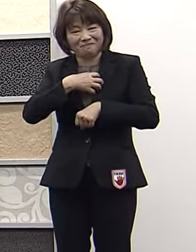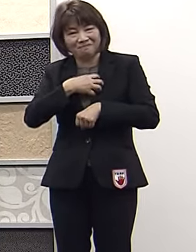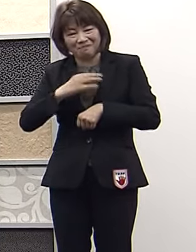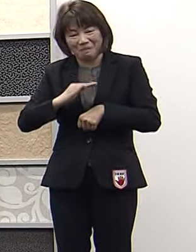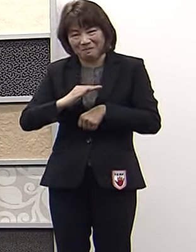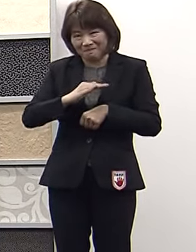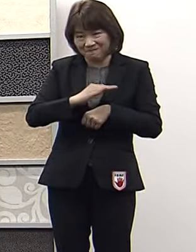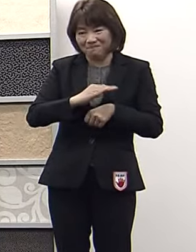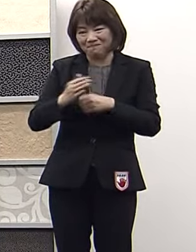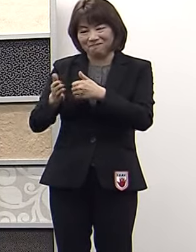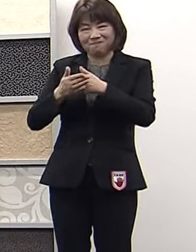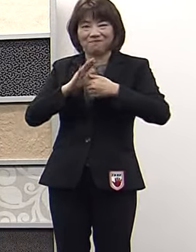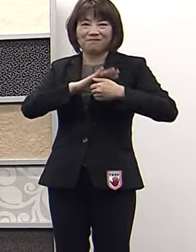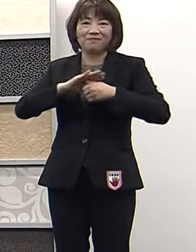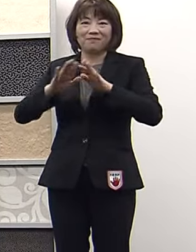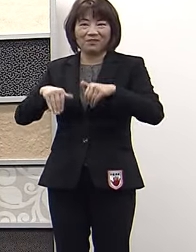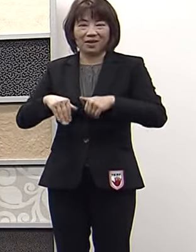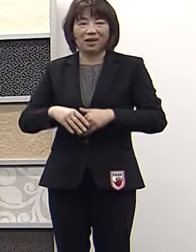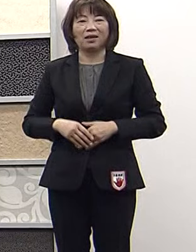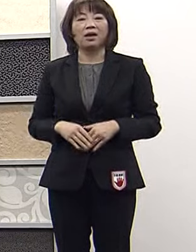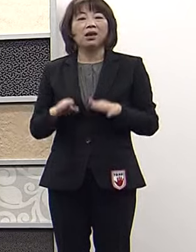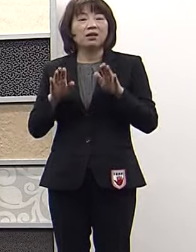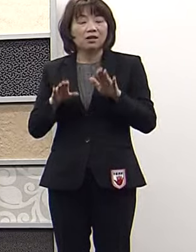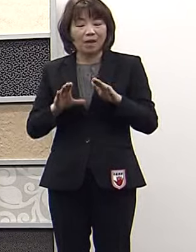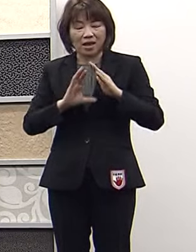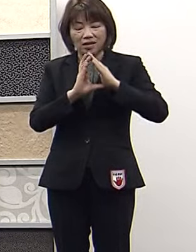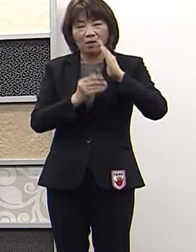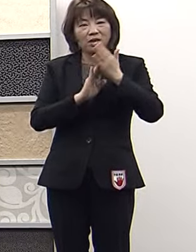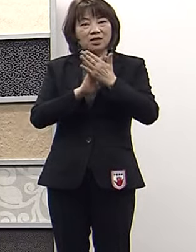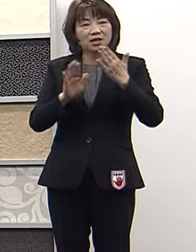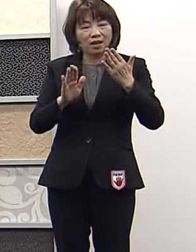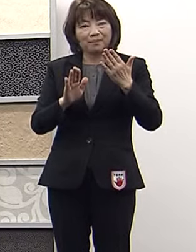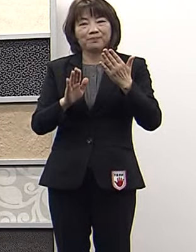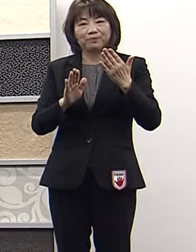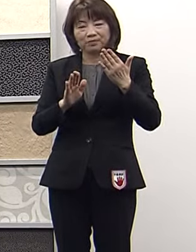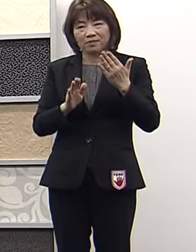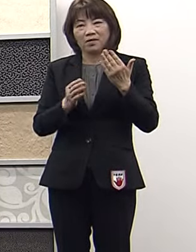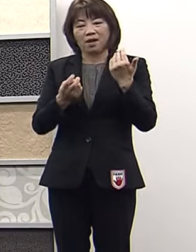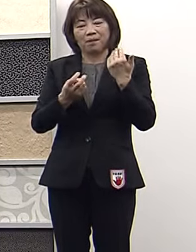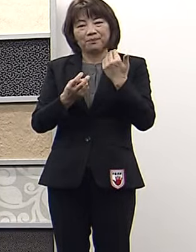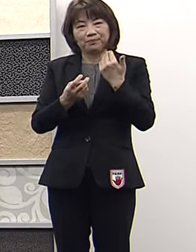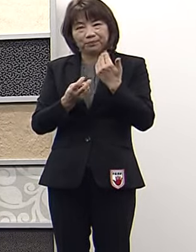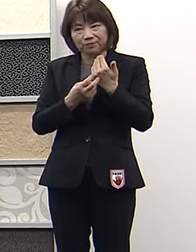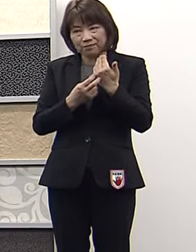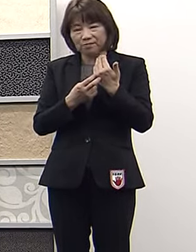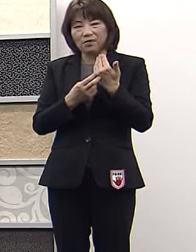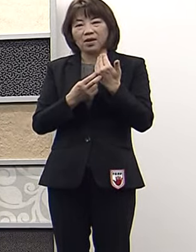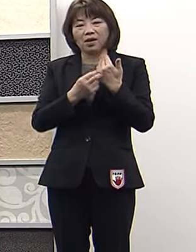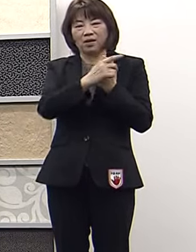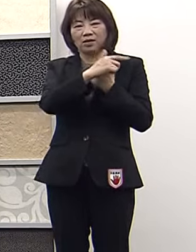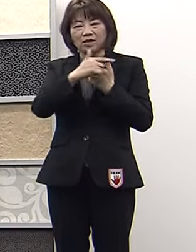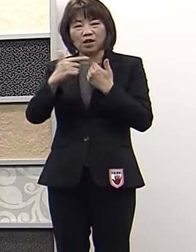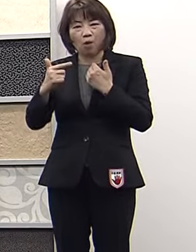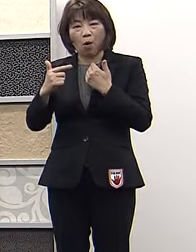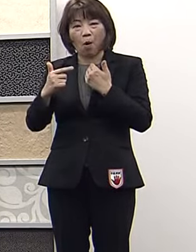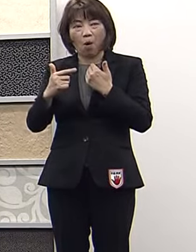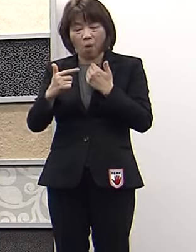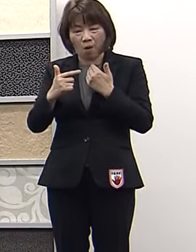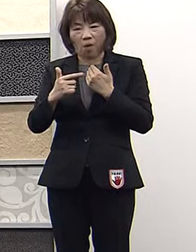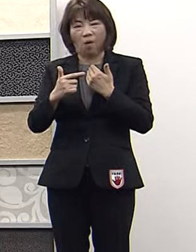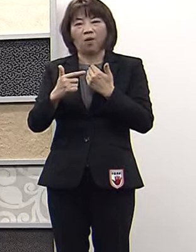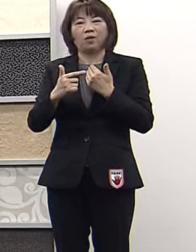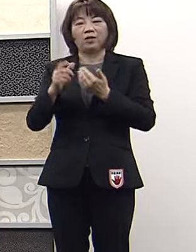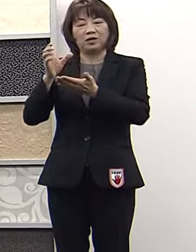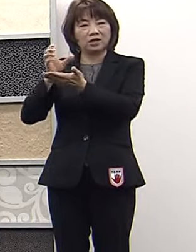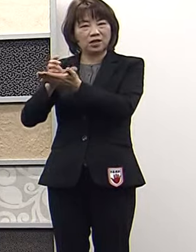力を入れて進めておりますメディカルデバイスコリドー構想に対して、大変深いご理解をいただいて、静岡県、まさに